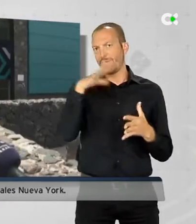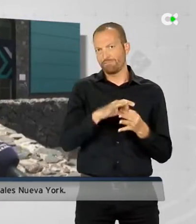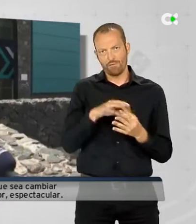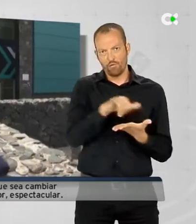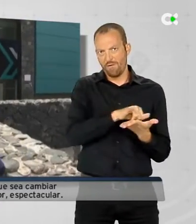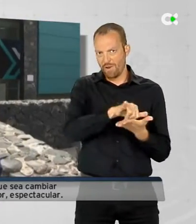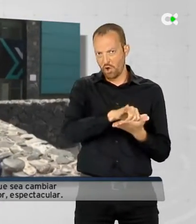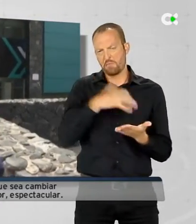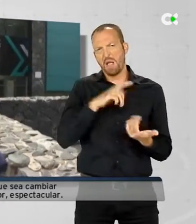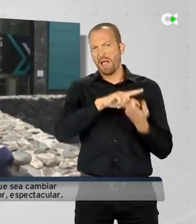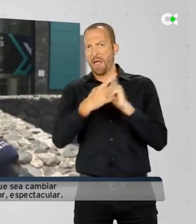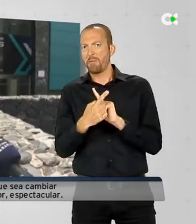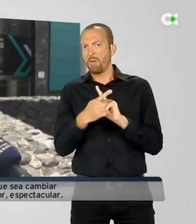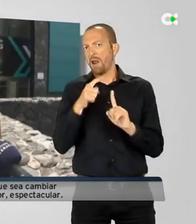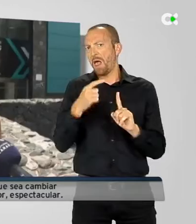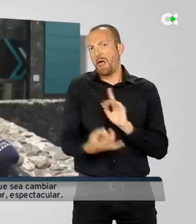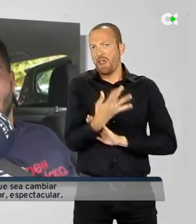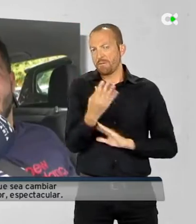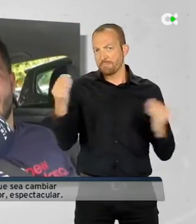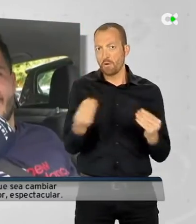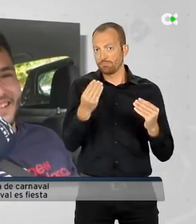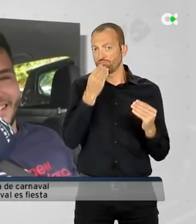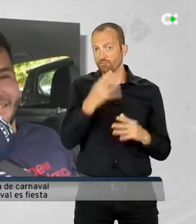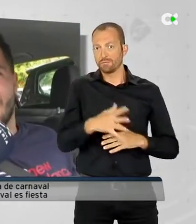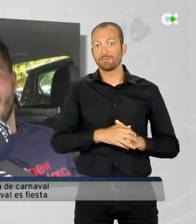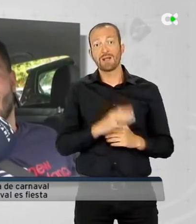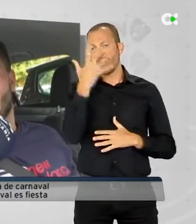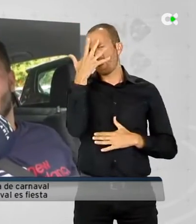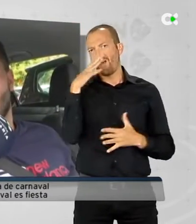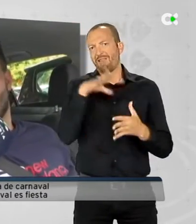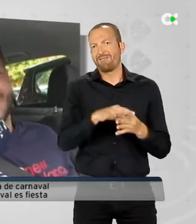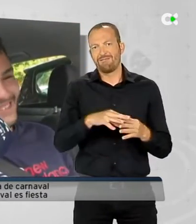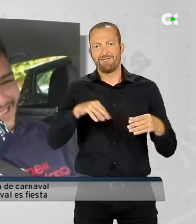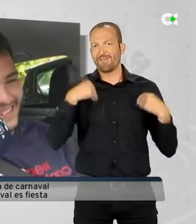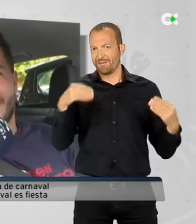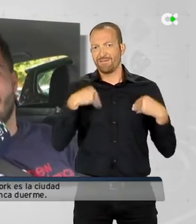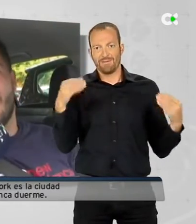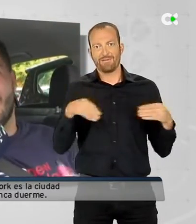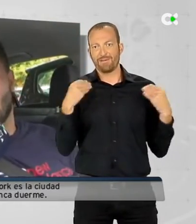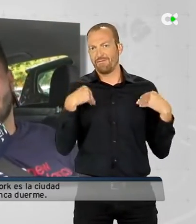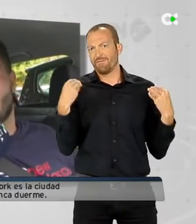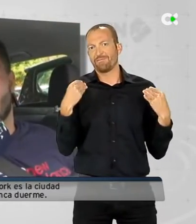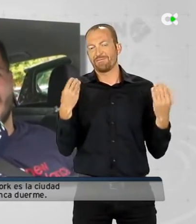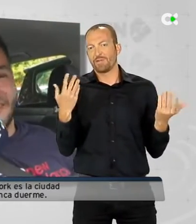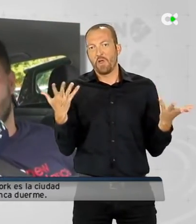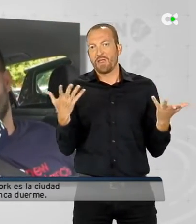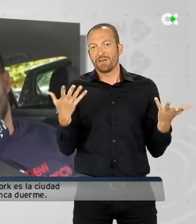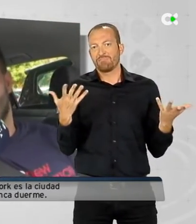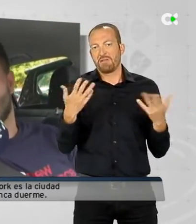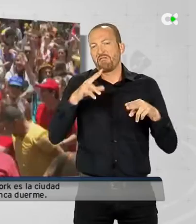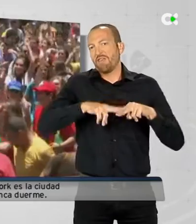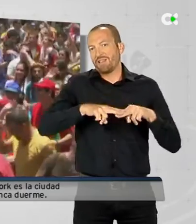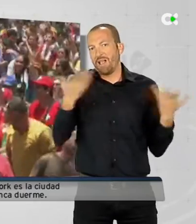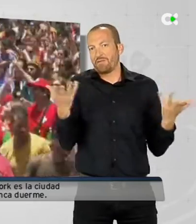lo que sea cambiar y para mejor, espectacular. Se trata de carnaval, carnaval es fiesta y Nueva York, la ciudad que nunca